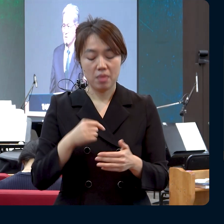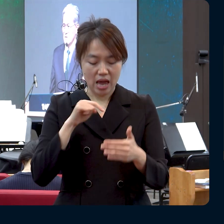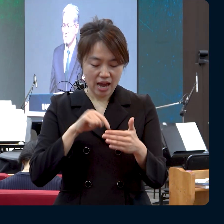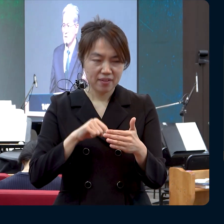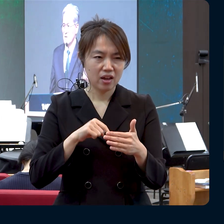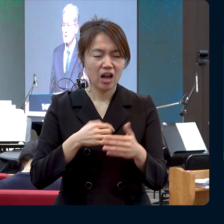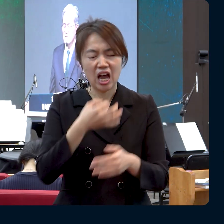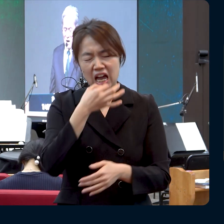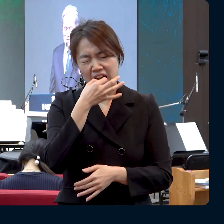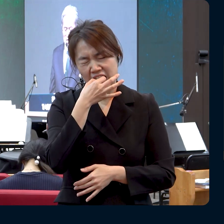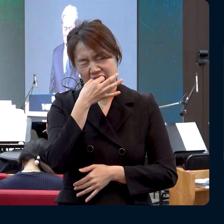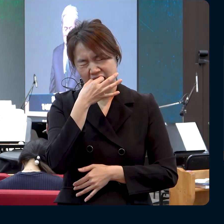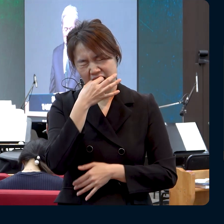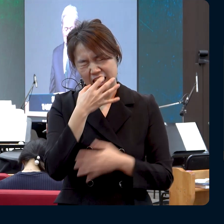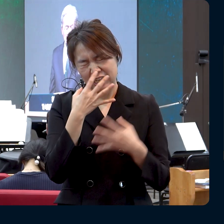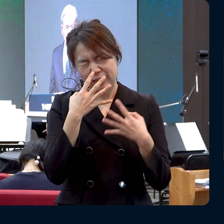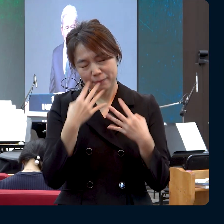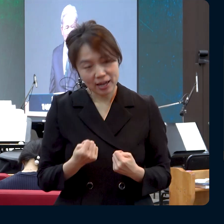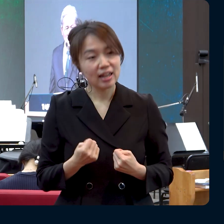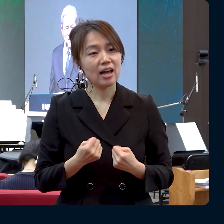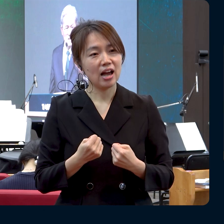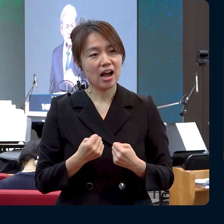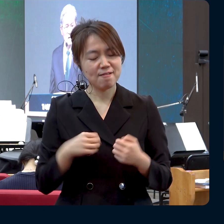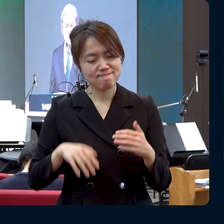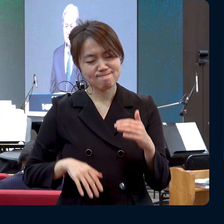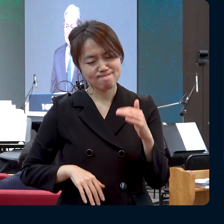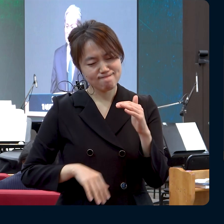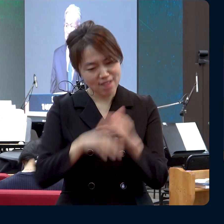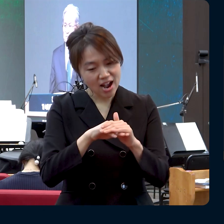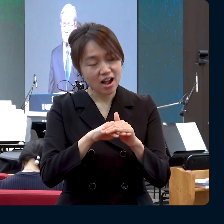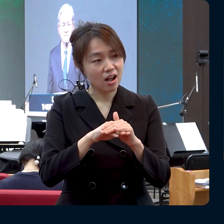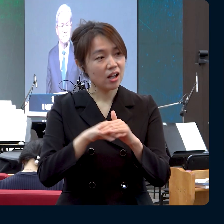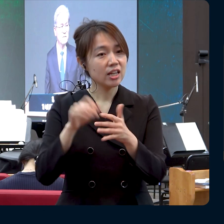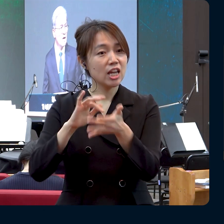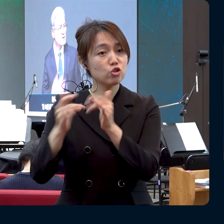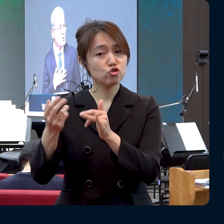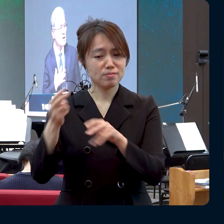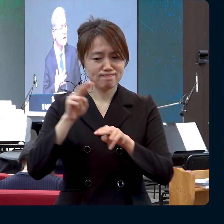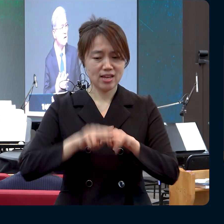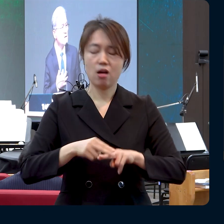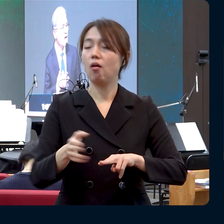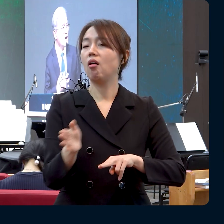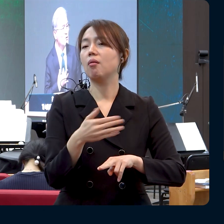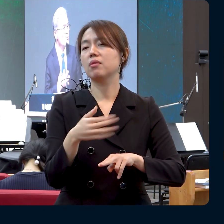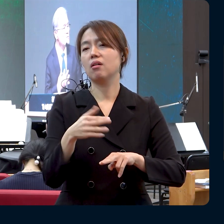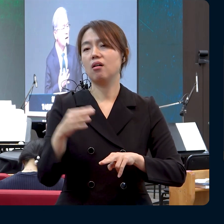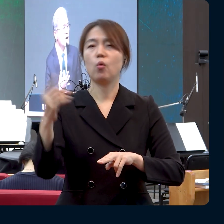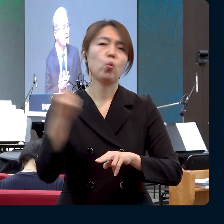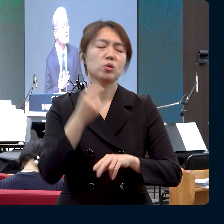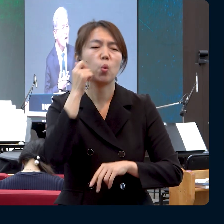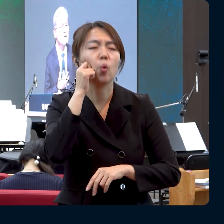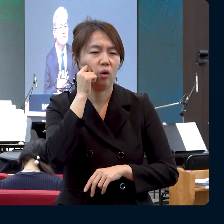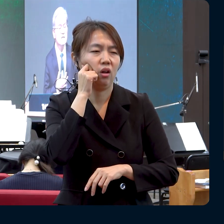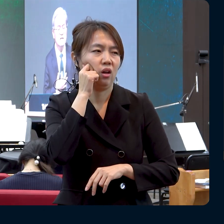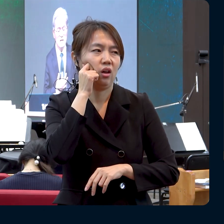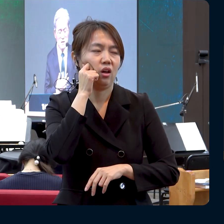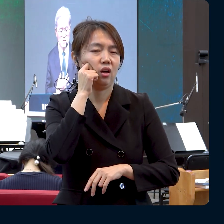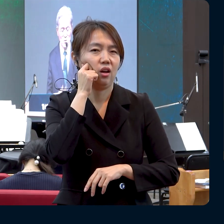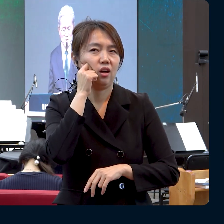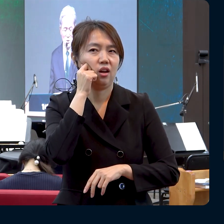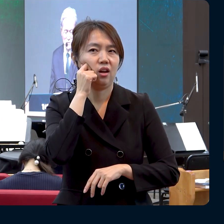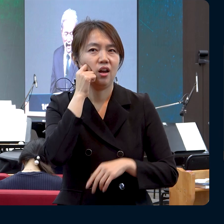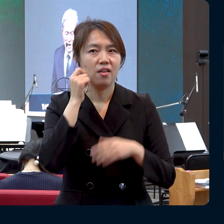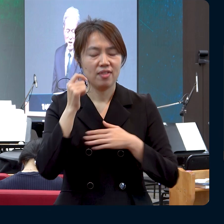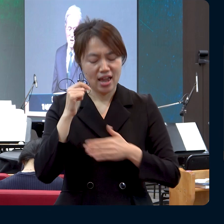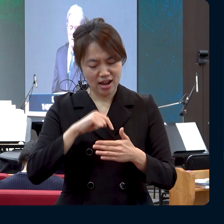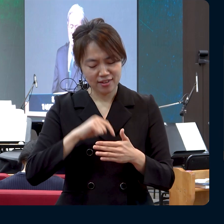많아서 당신이 있을 곳이 없다, 이 얘기 아닙니까? 내 속에 내가 너무 많아 당신이 있을